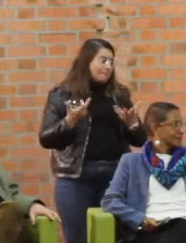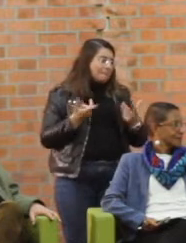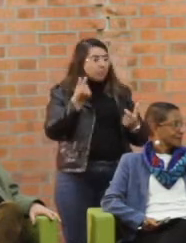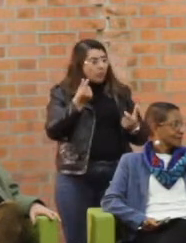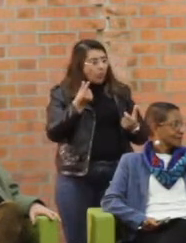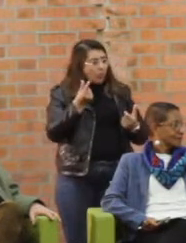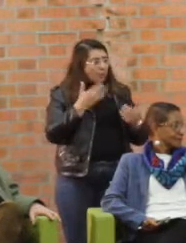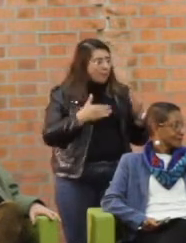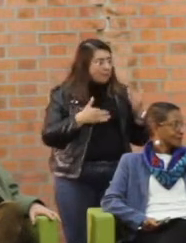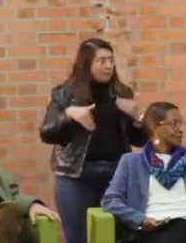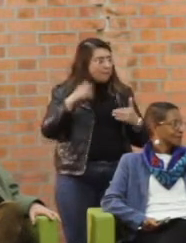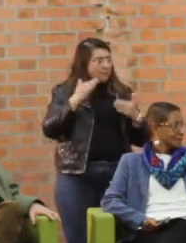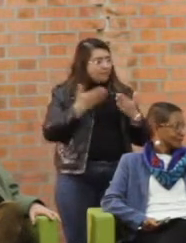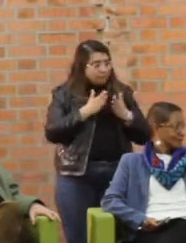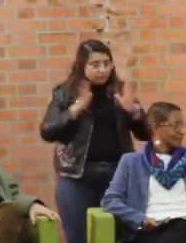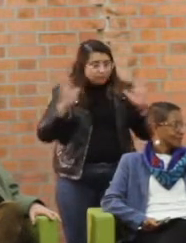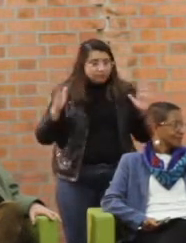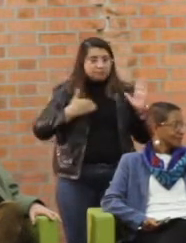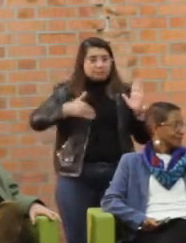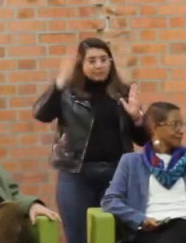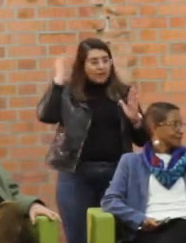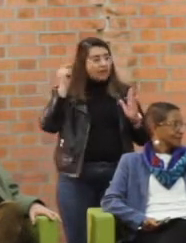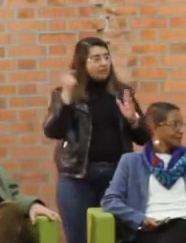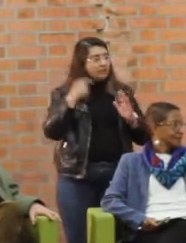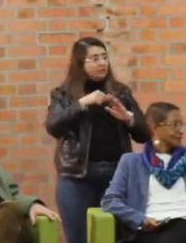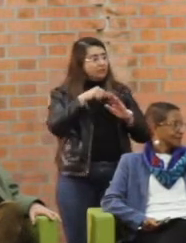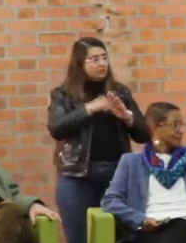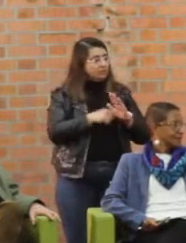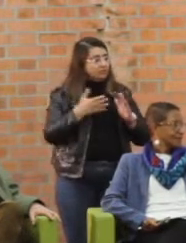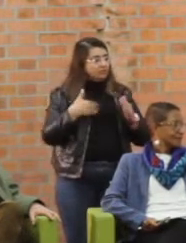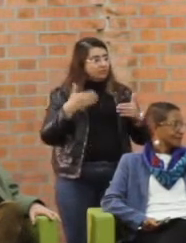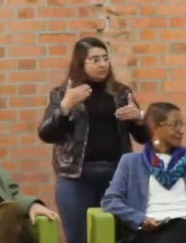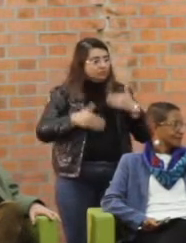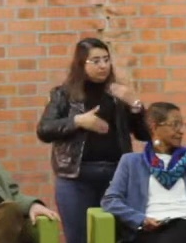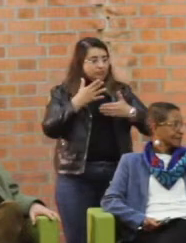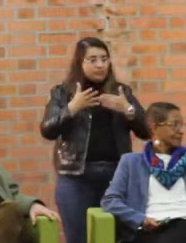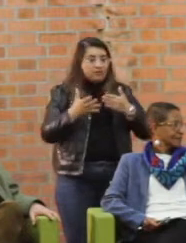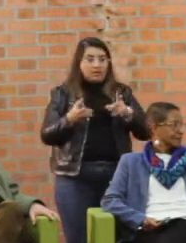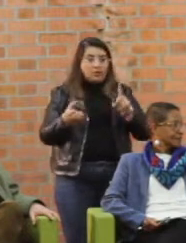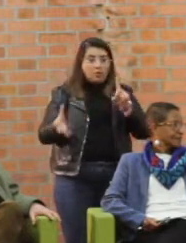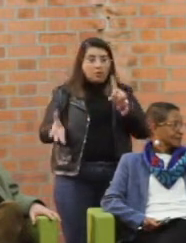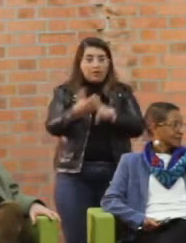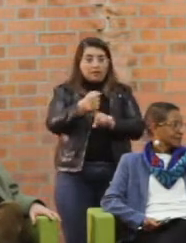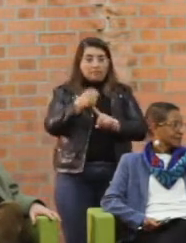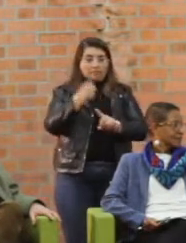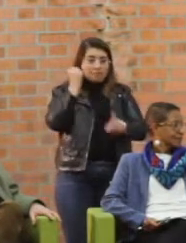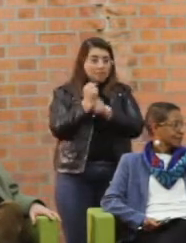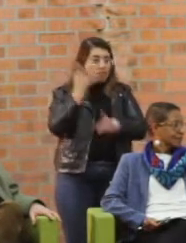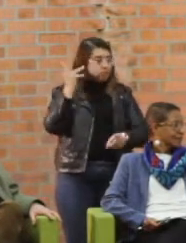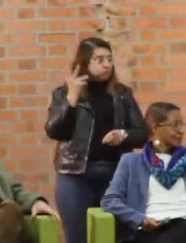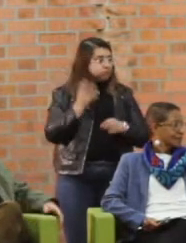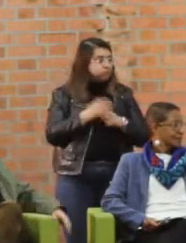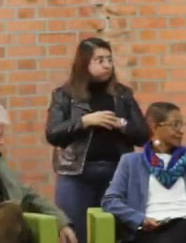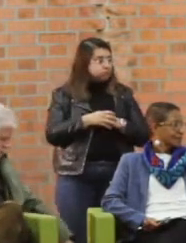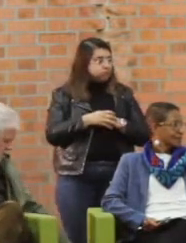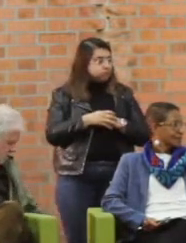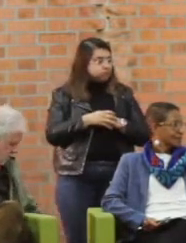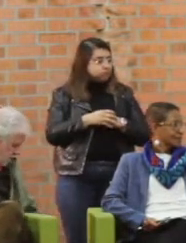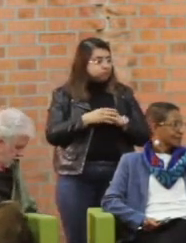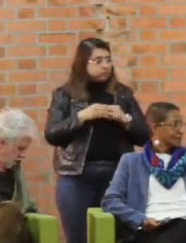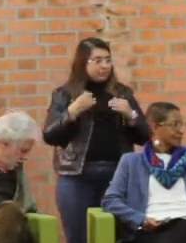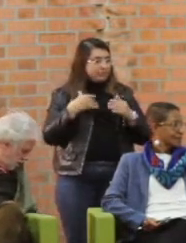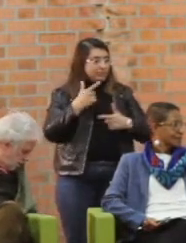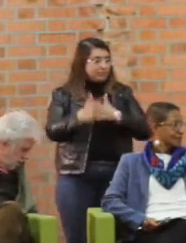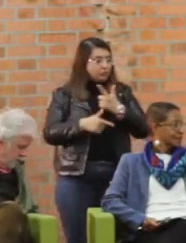un poco más ambigua no no tan positiva no tan de alcances y de logros y de lograr digamos cosas que se